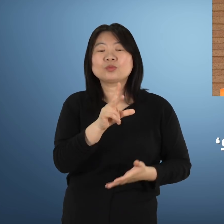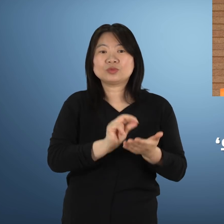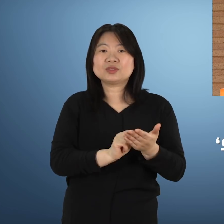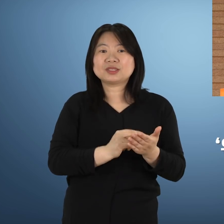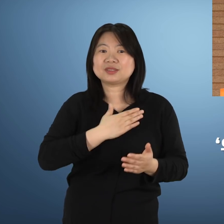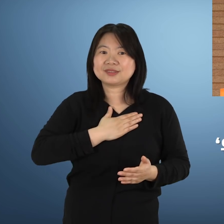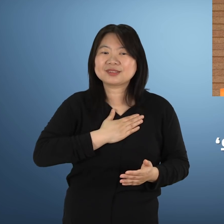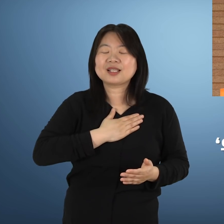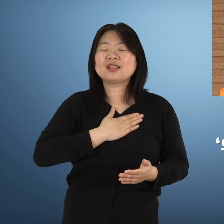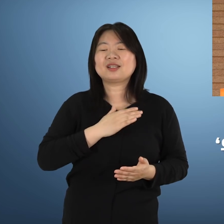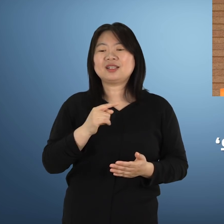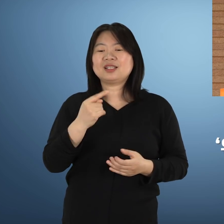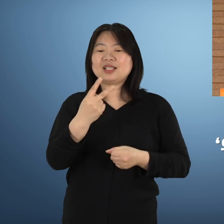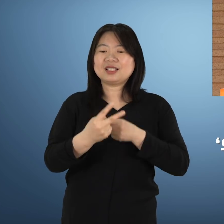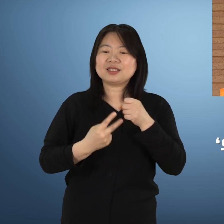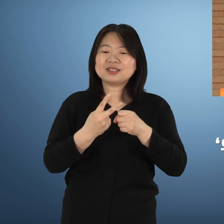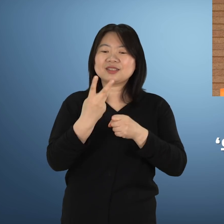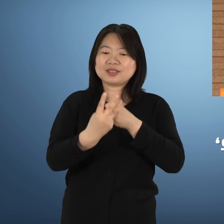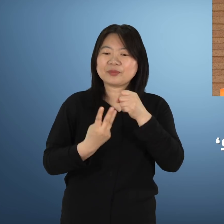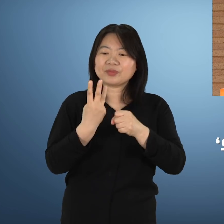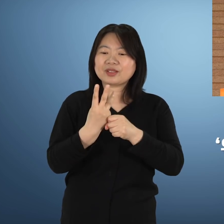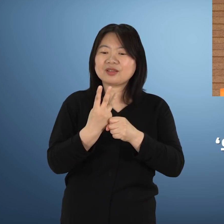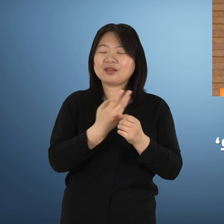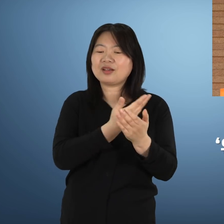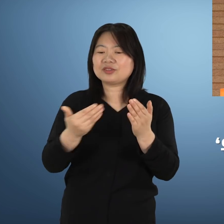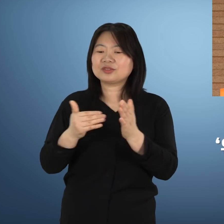1년이 가고 2년이 가고 3년이 가니까